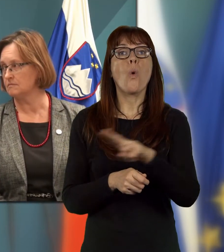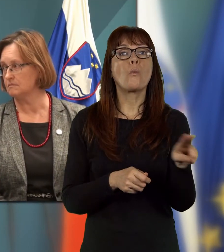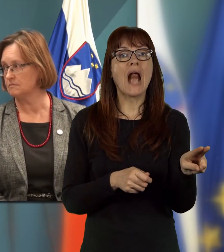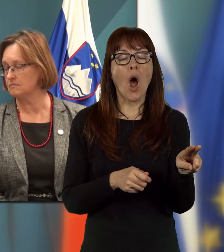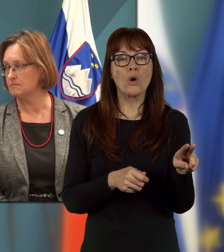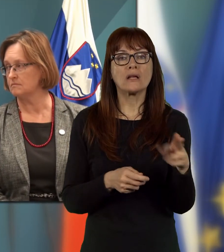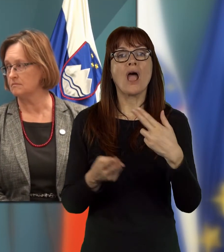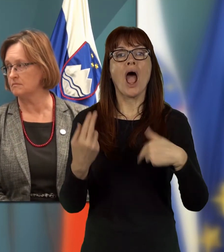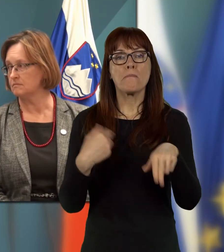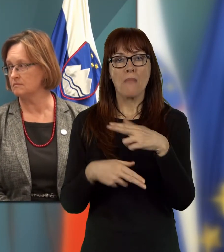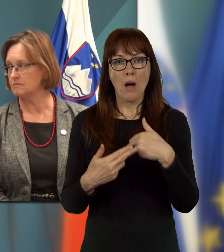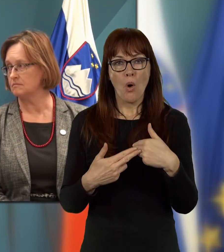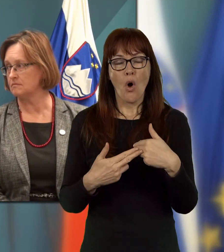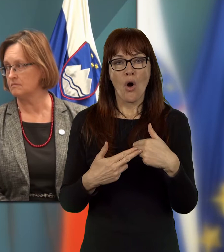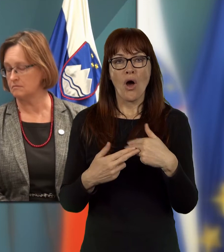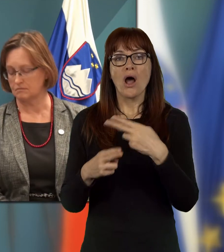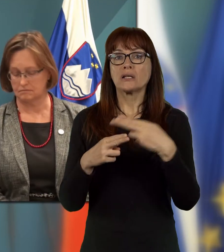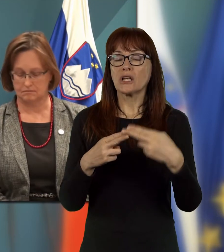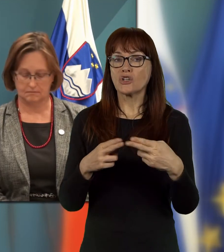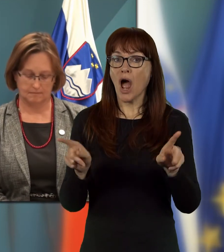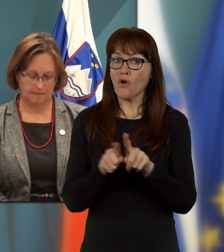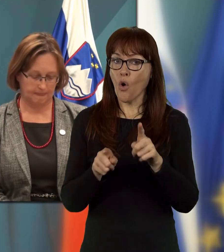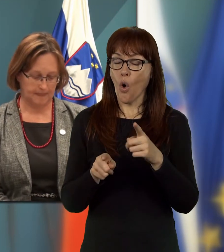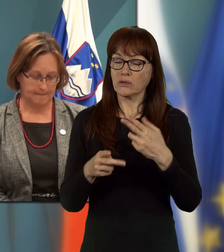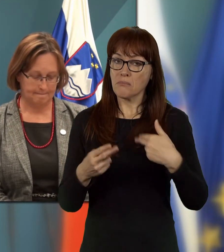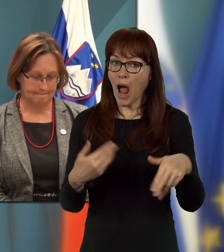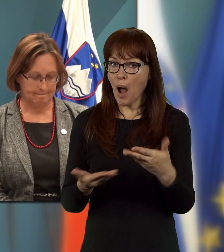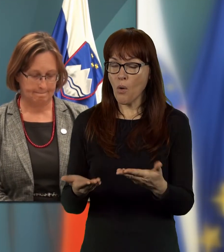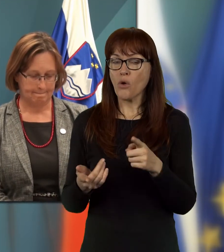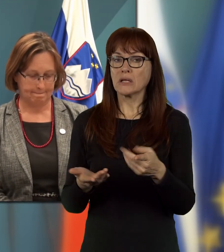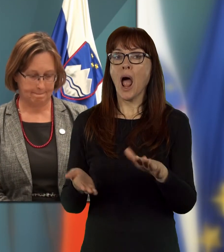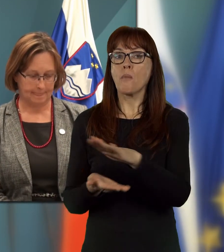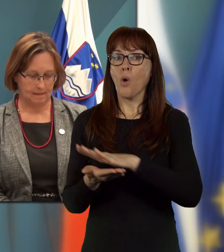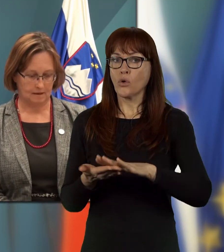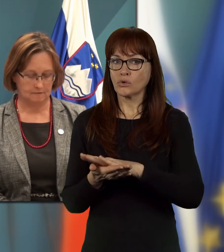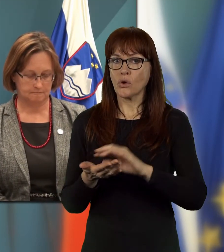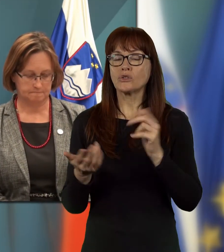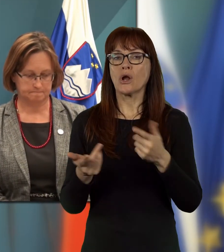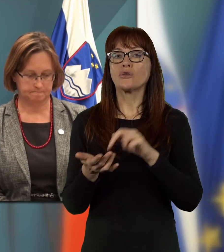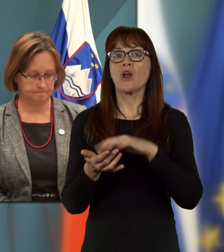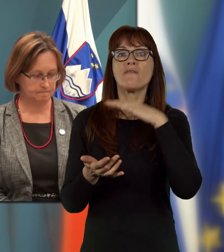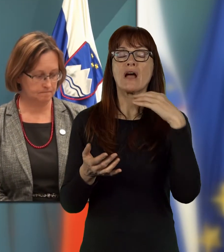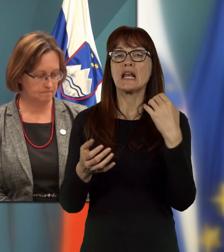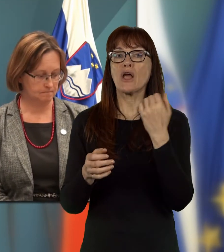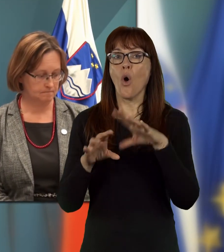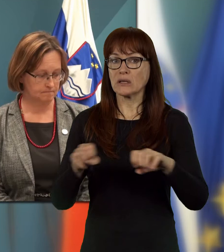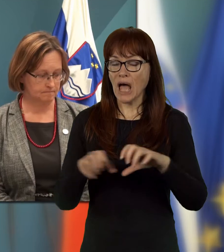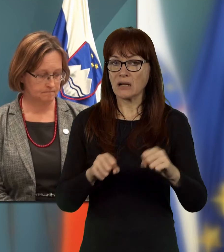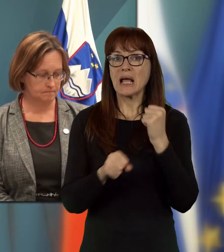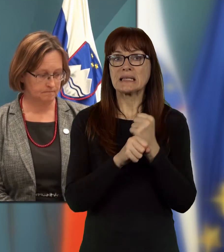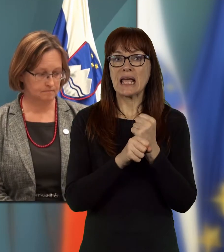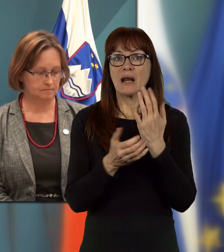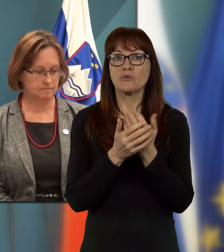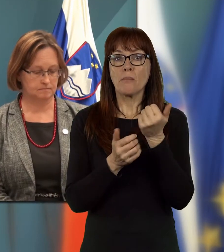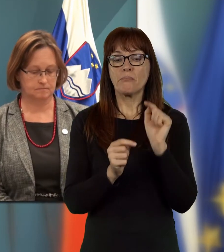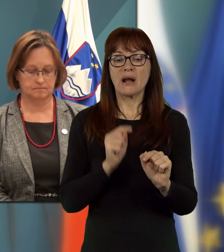sistem upravljanja, imamo državo, kot jo imamo, na tem področju lahko še veliko naredimo, delamo